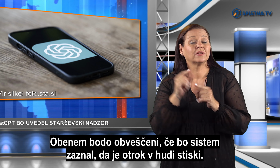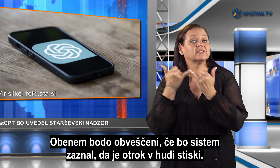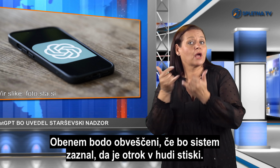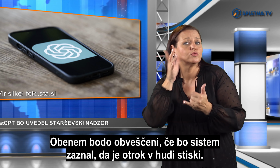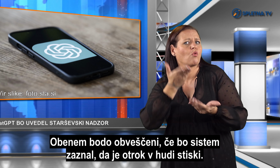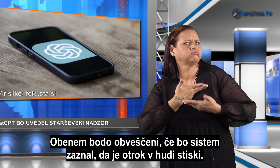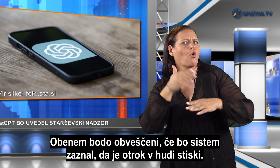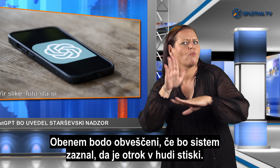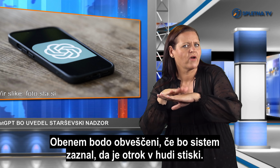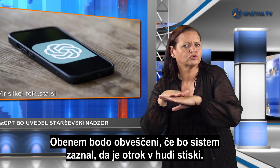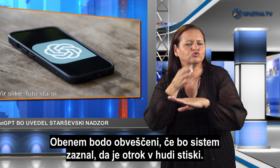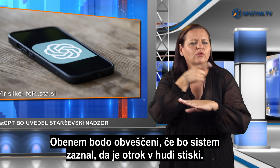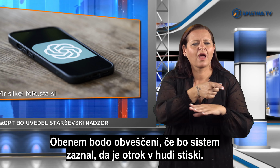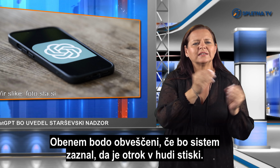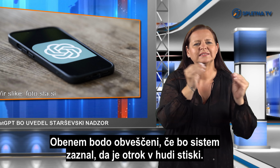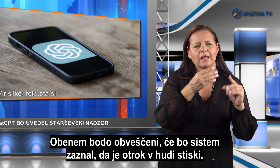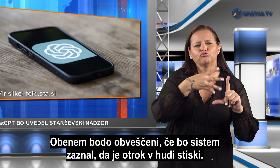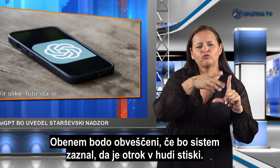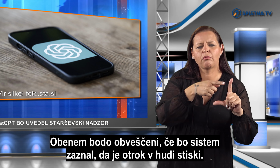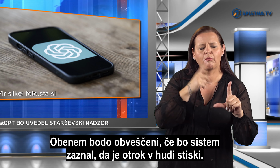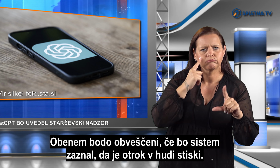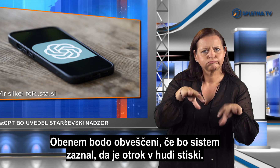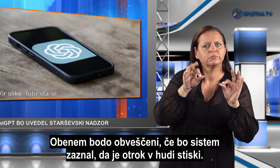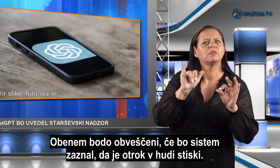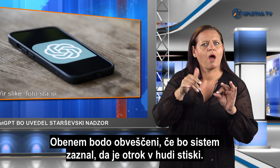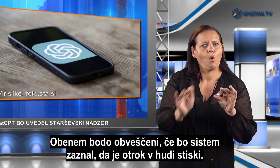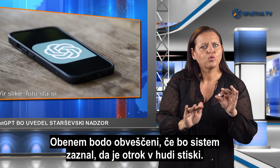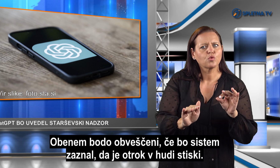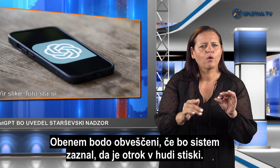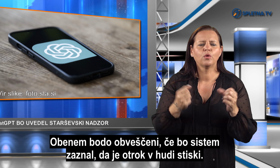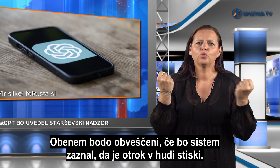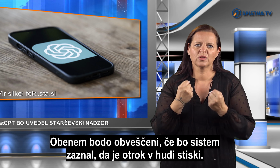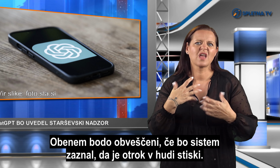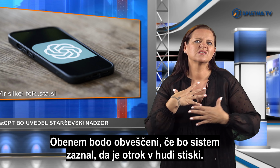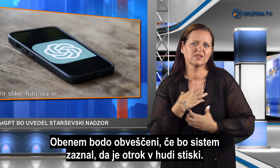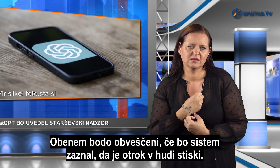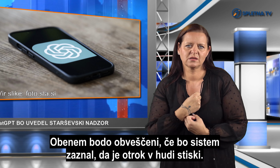Obenem bodo obveščeni, če bo sistem zaznal, da je otrok v hudi stiski.